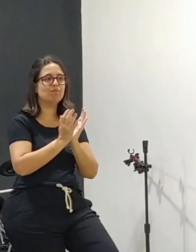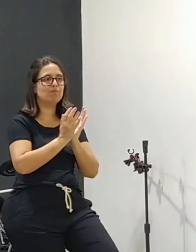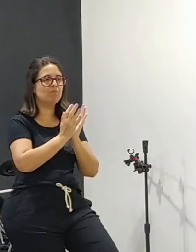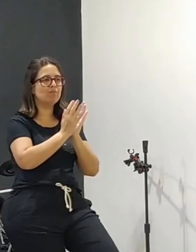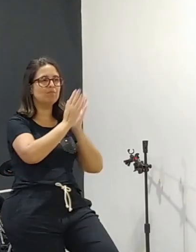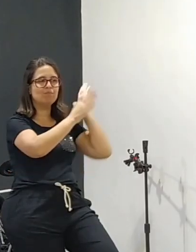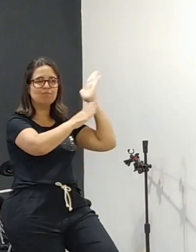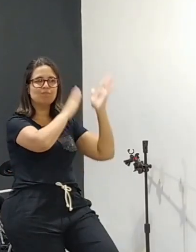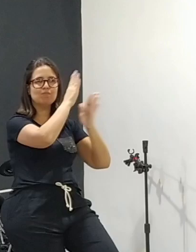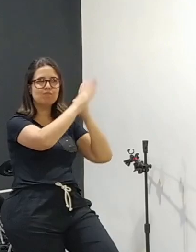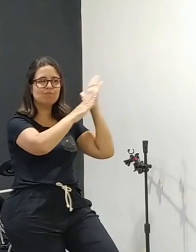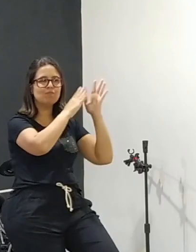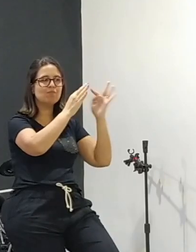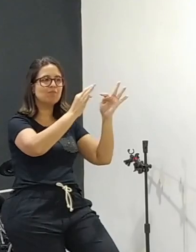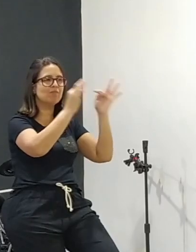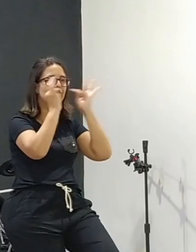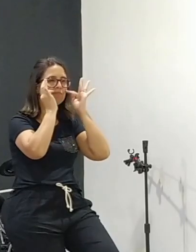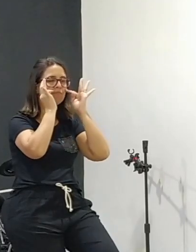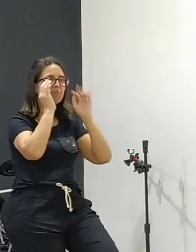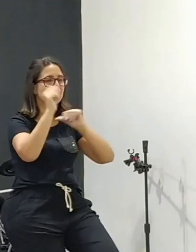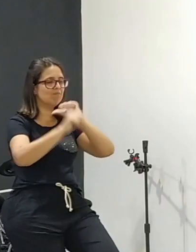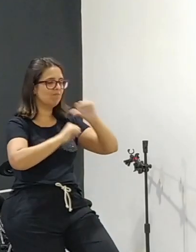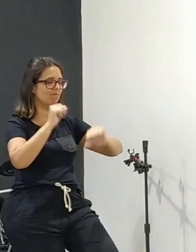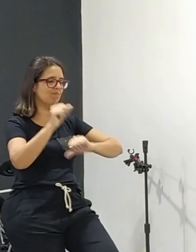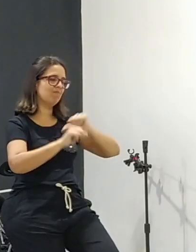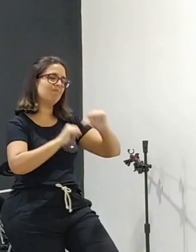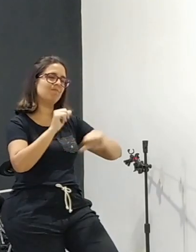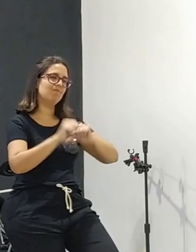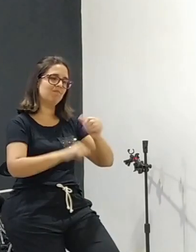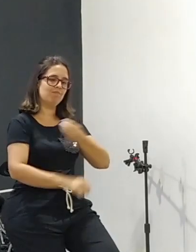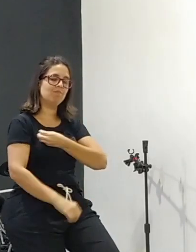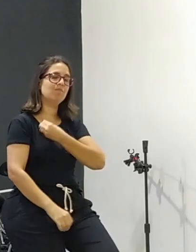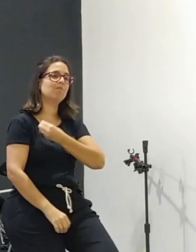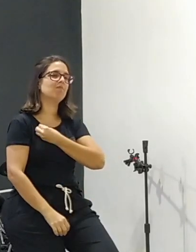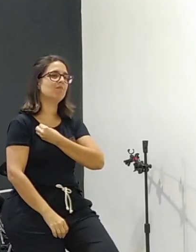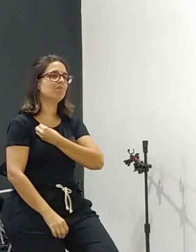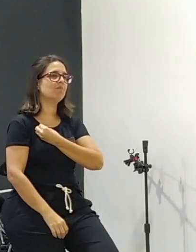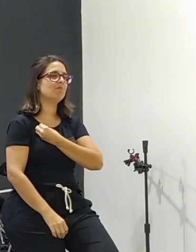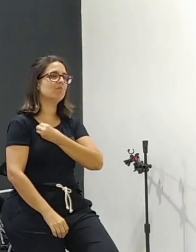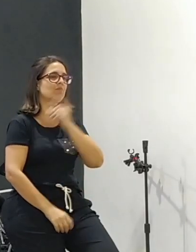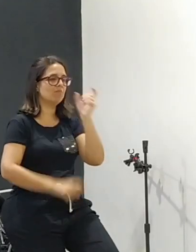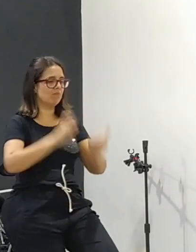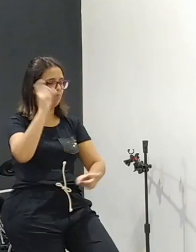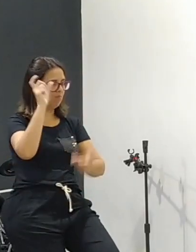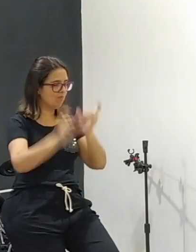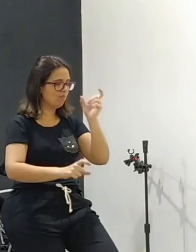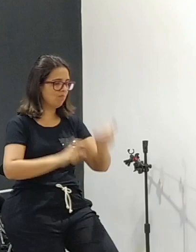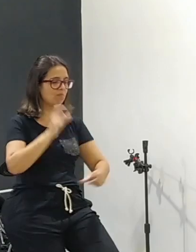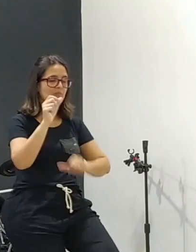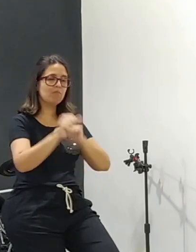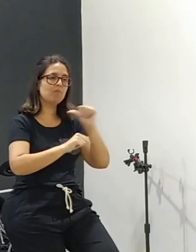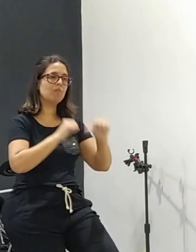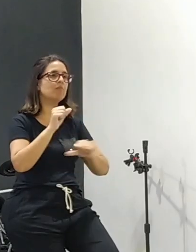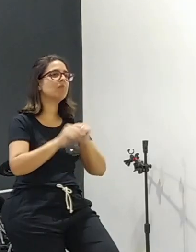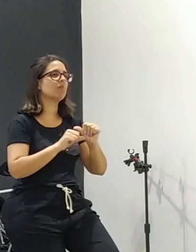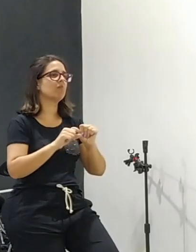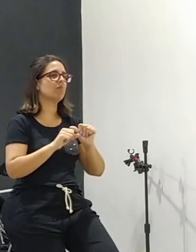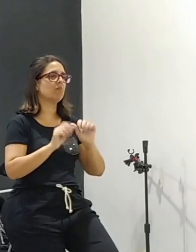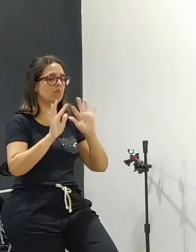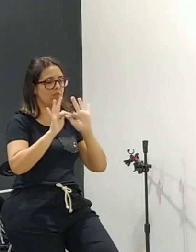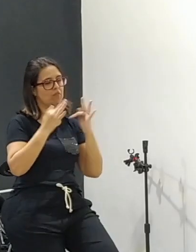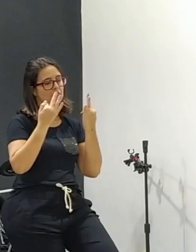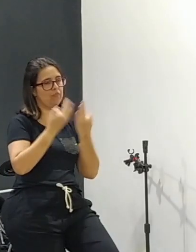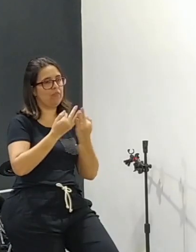esses testemunhos de transformação, de mudança, né, na vida das pessoas, restauração nas famílias,